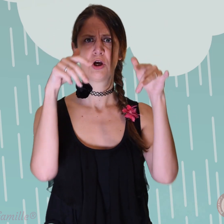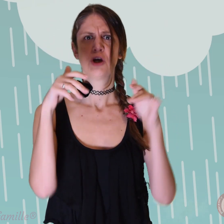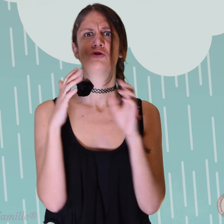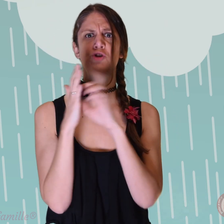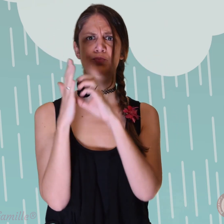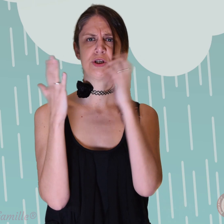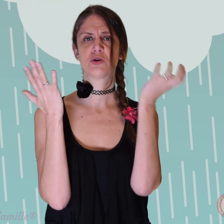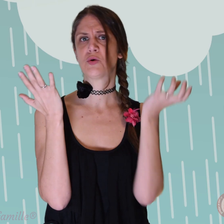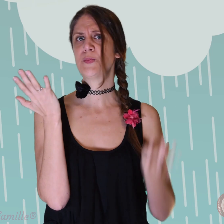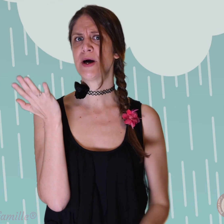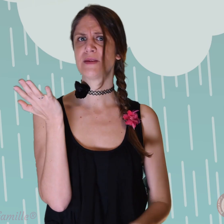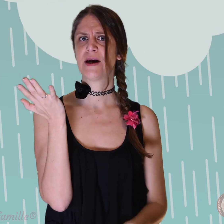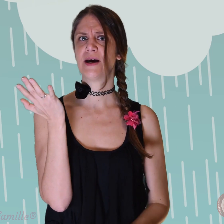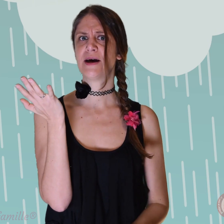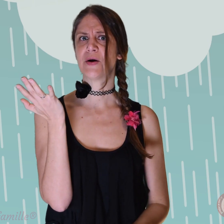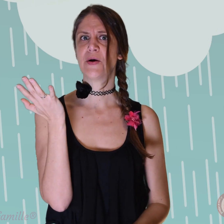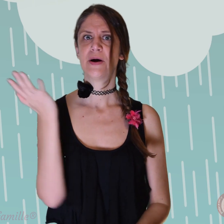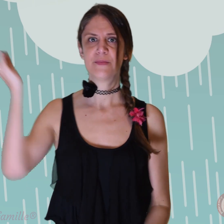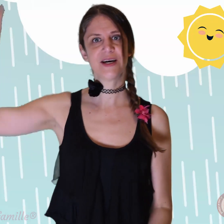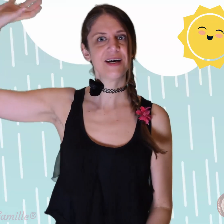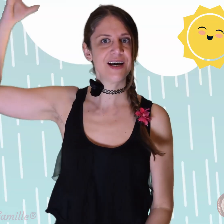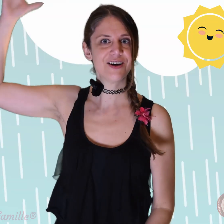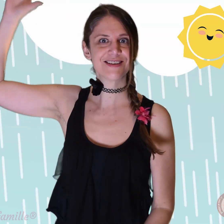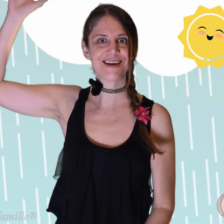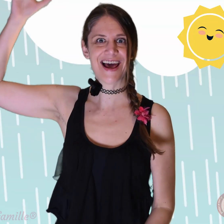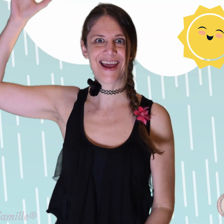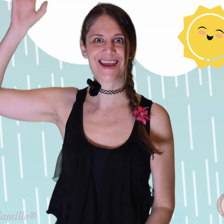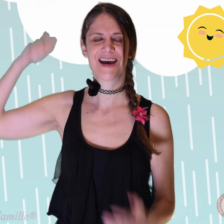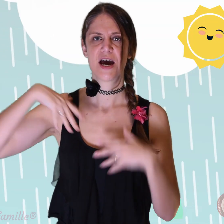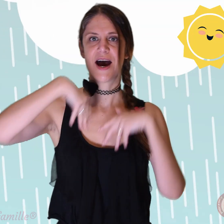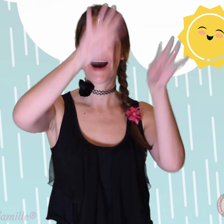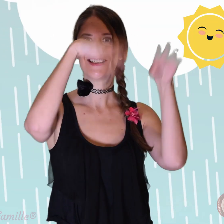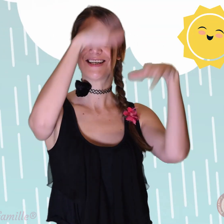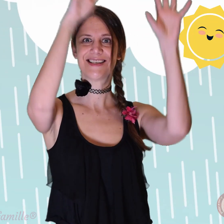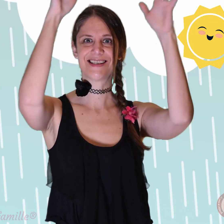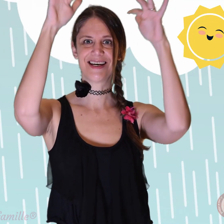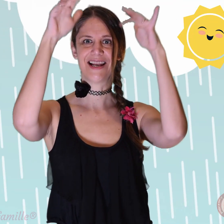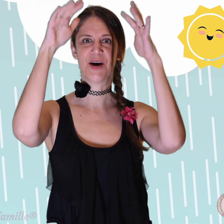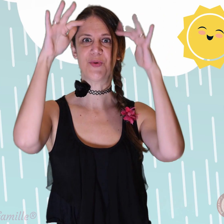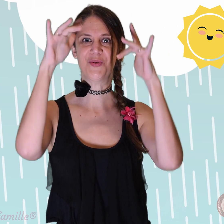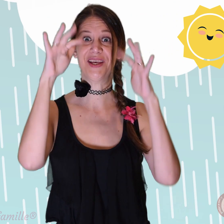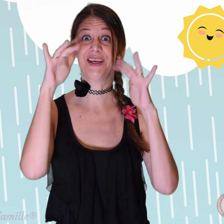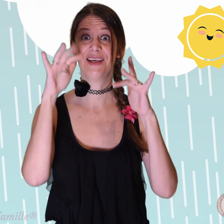gepci ton par terre mais le soleil a chassé la pluie